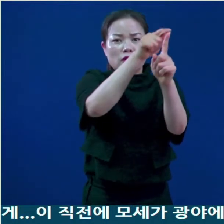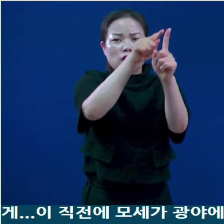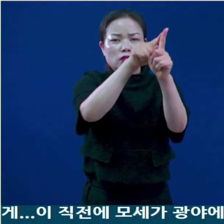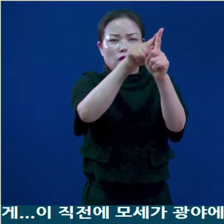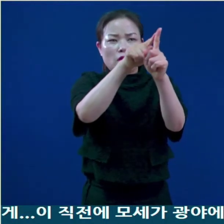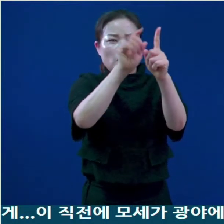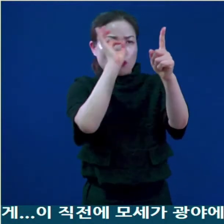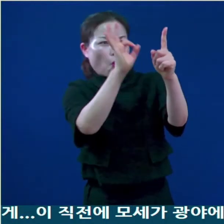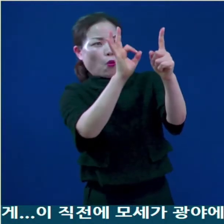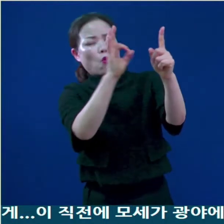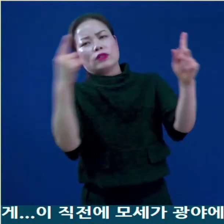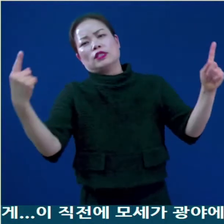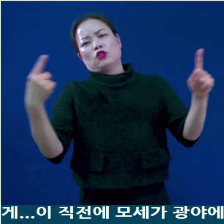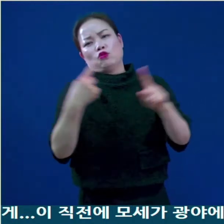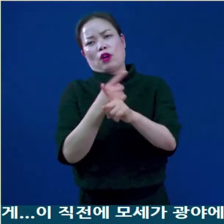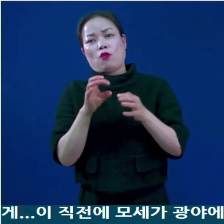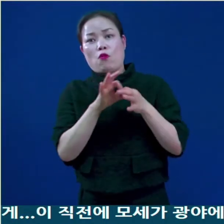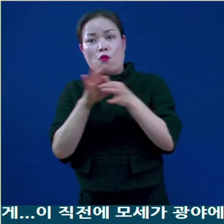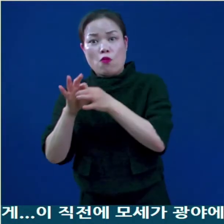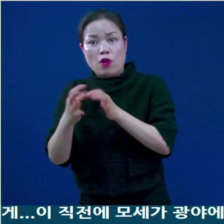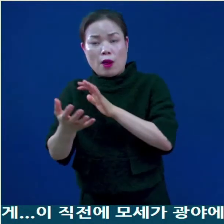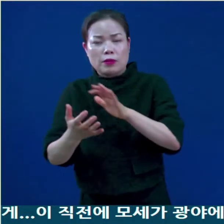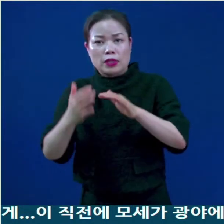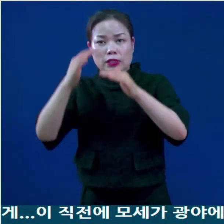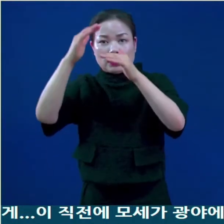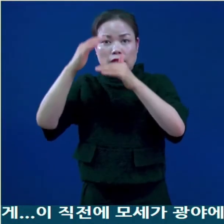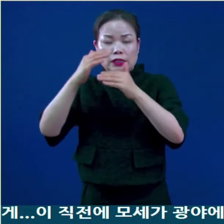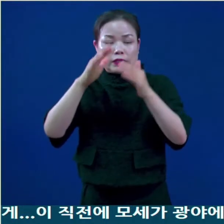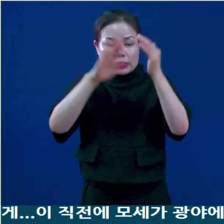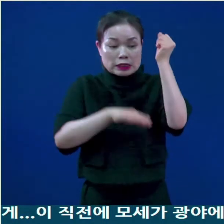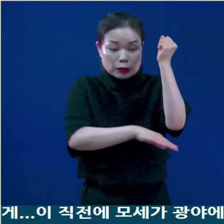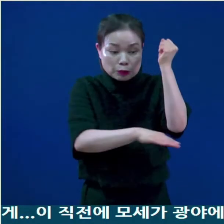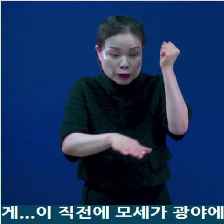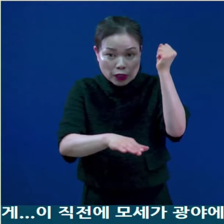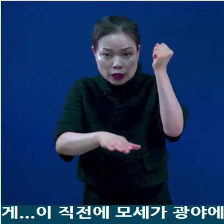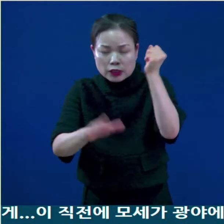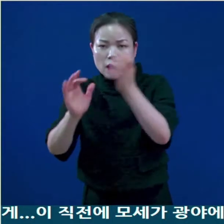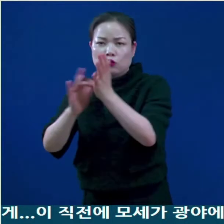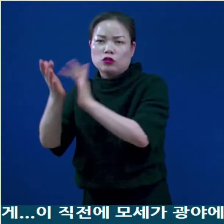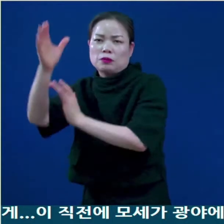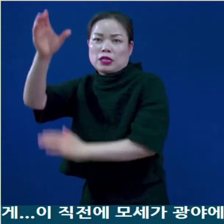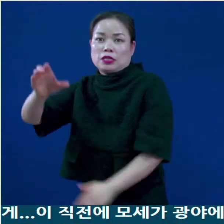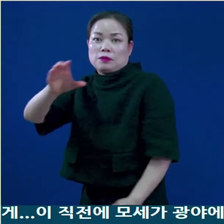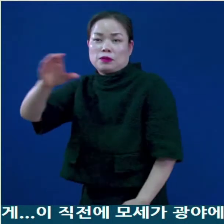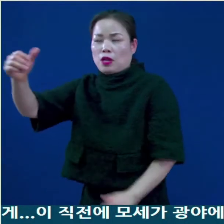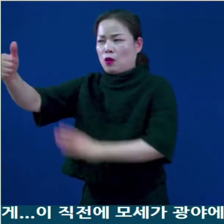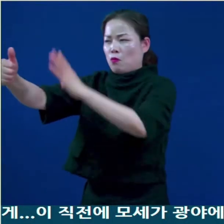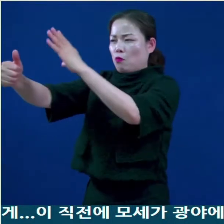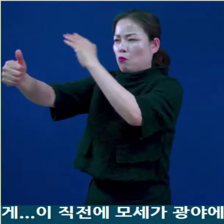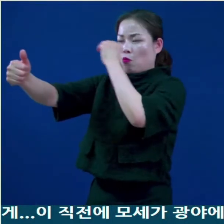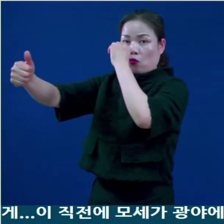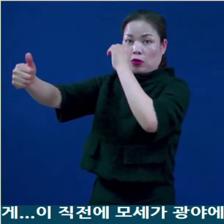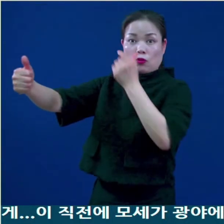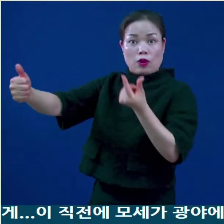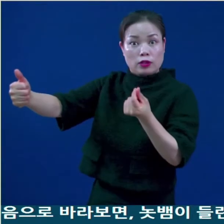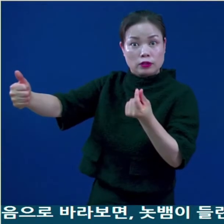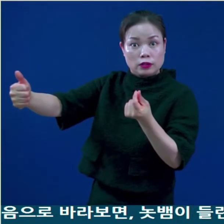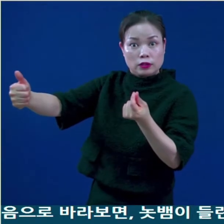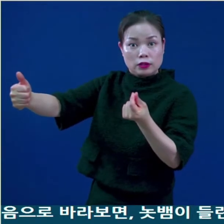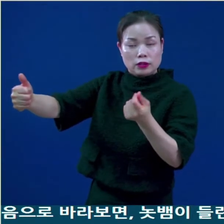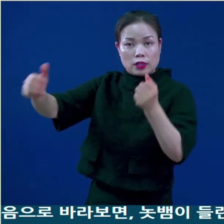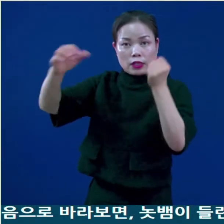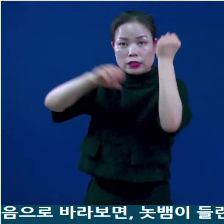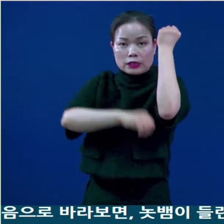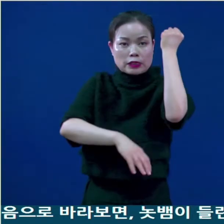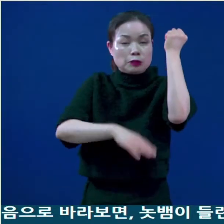구원의 사역과 연결시키는 거예요. 앞에 있는 건 그림자고 예수님의 십자가는 모델, 원형이 되는 겁니다. 그림자는